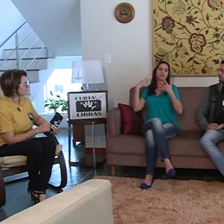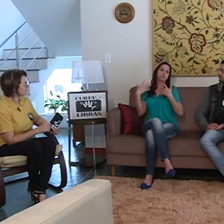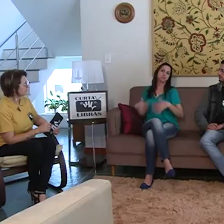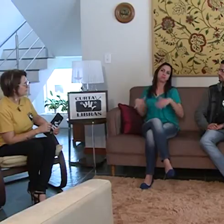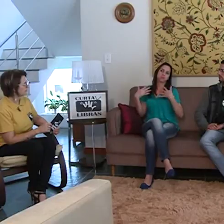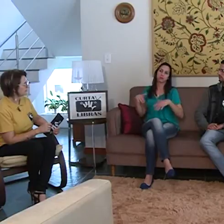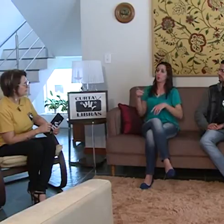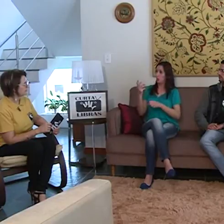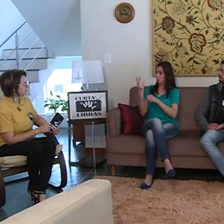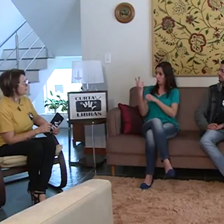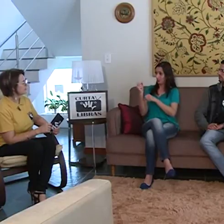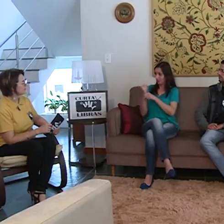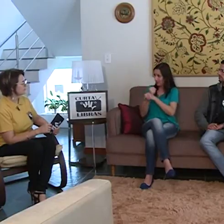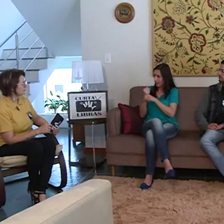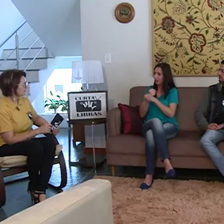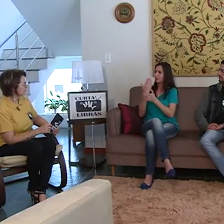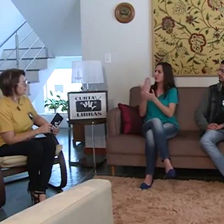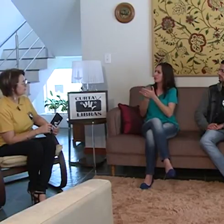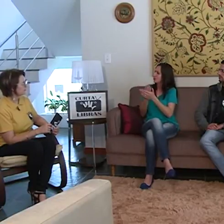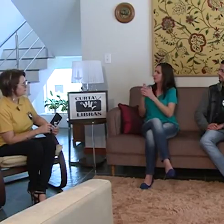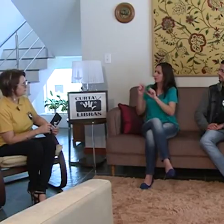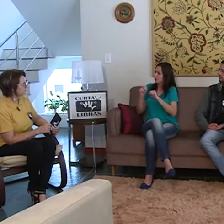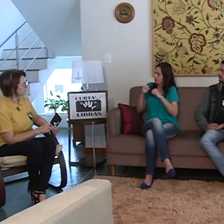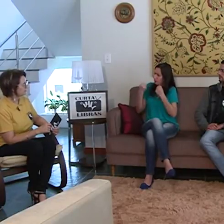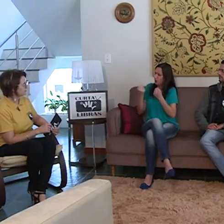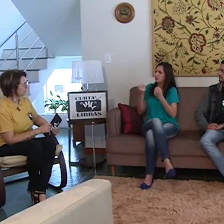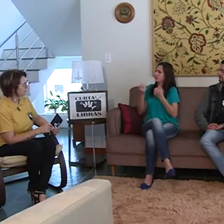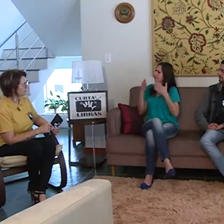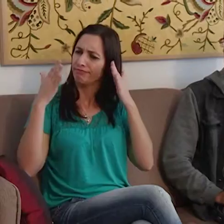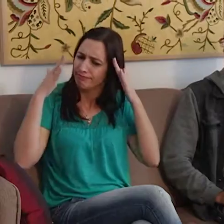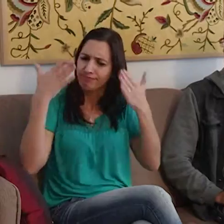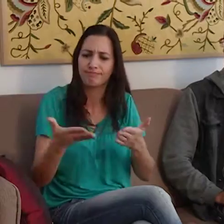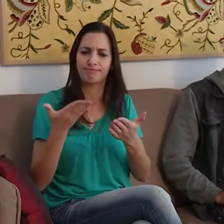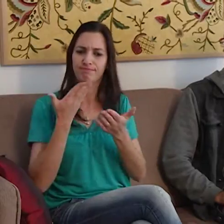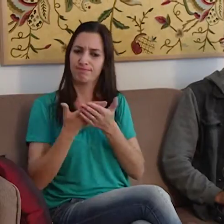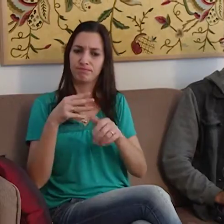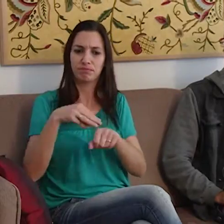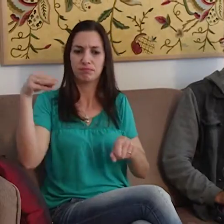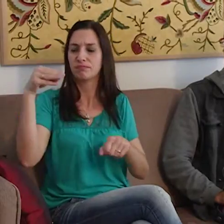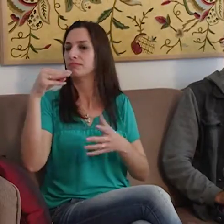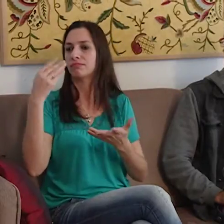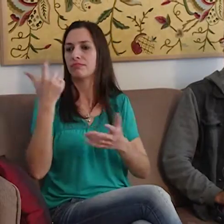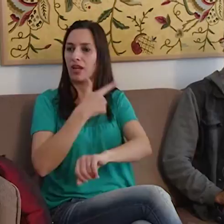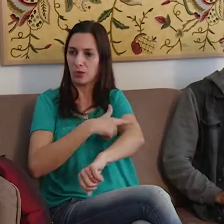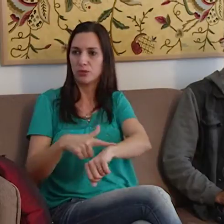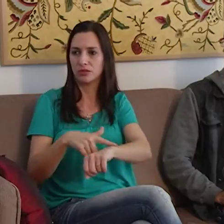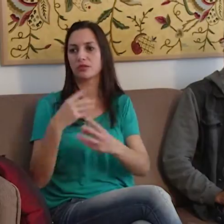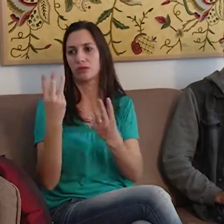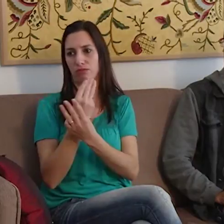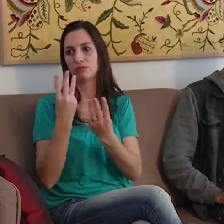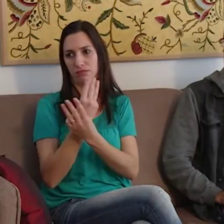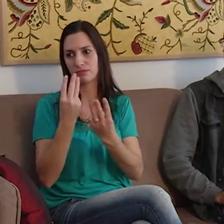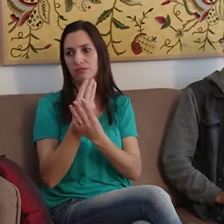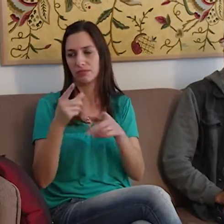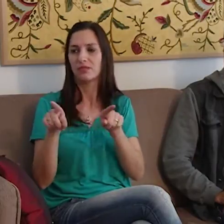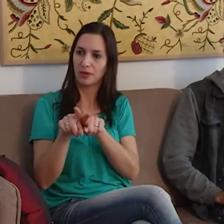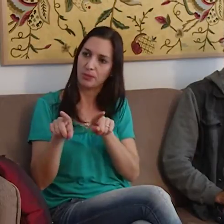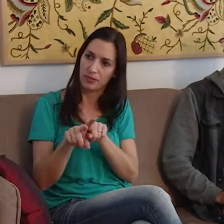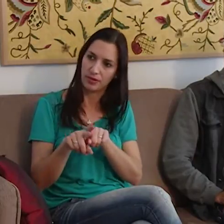mestrado. E aí durante 2 anos, foi muito esforço, muito estudo. E eu concluí o mestrado em Educação